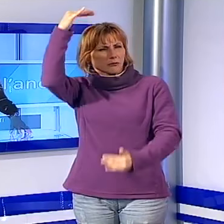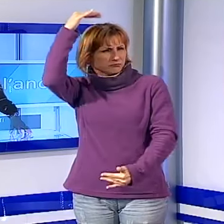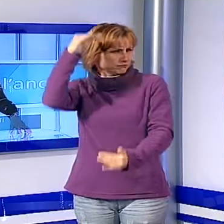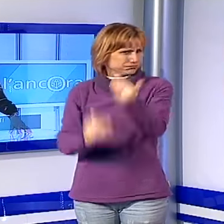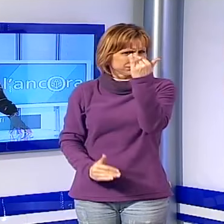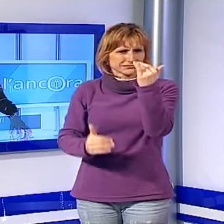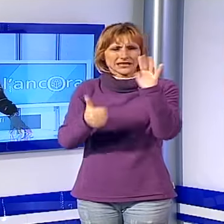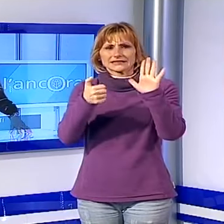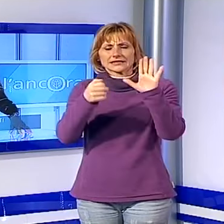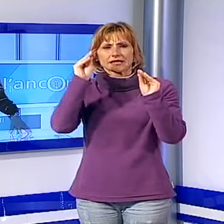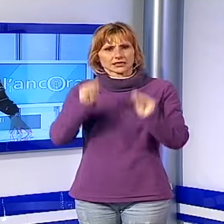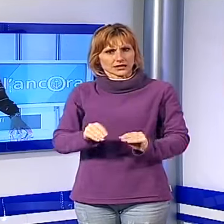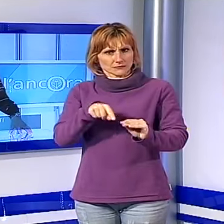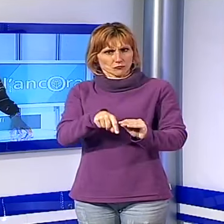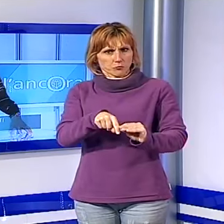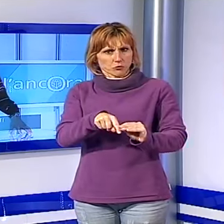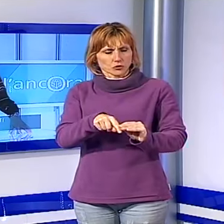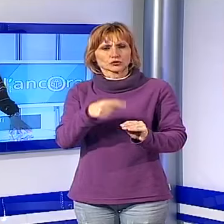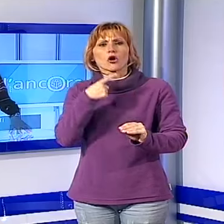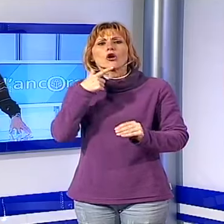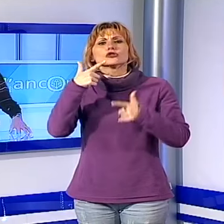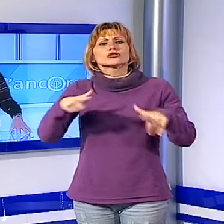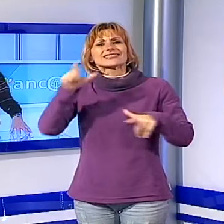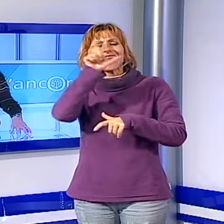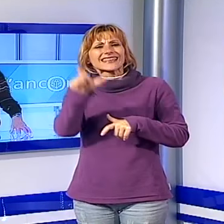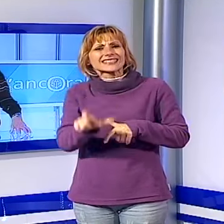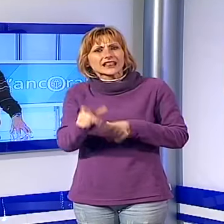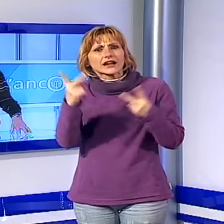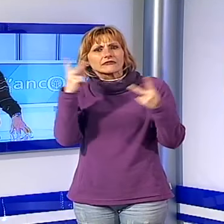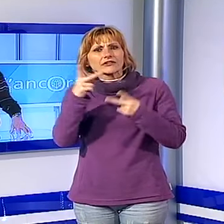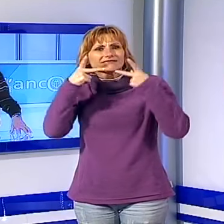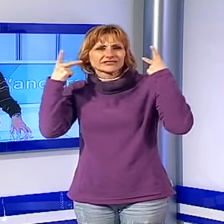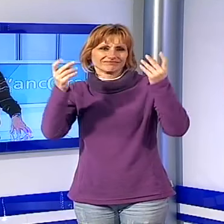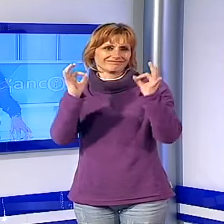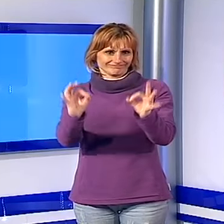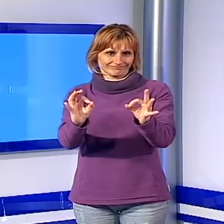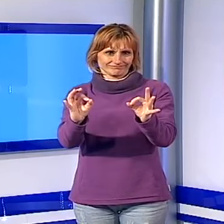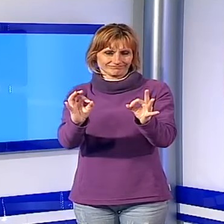al sessantesimo posto delle città italiane in quanto a felicità.